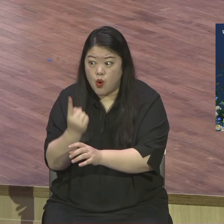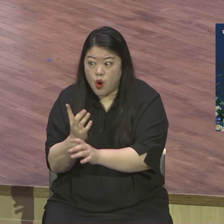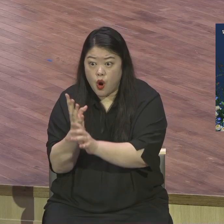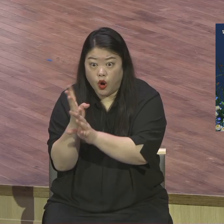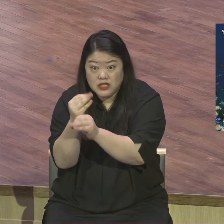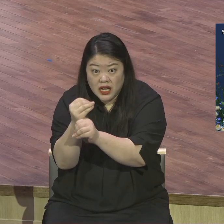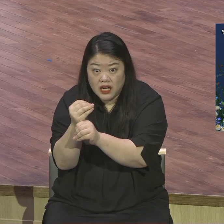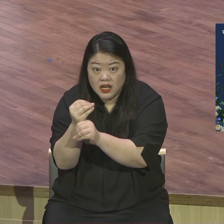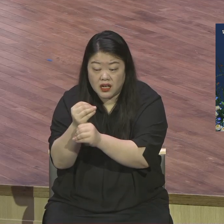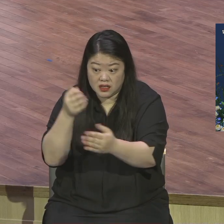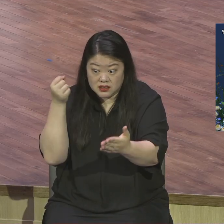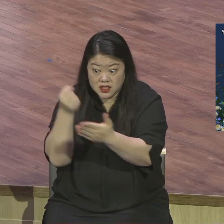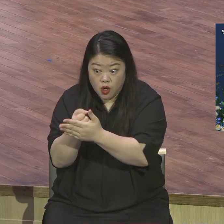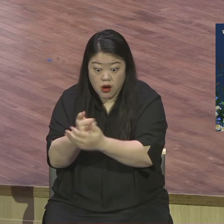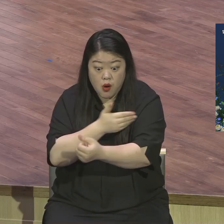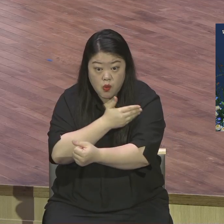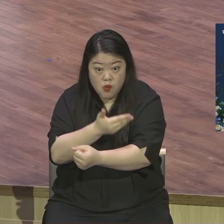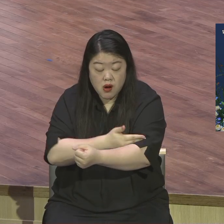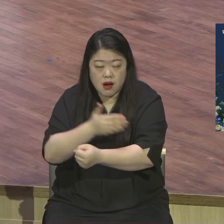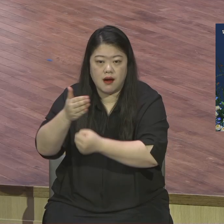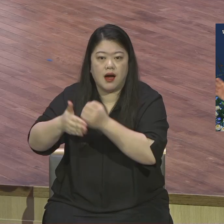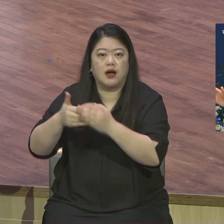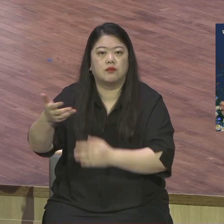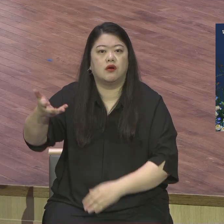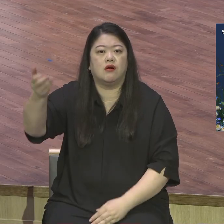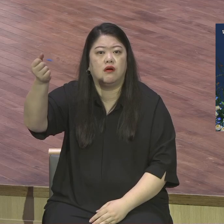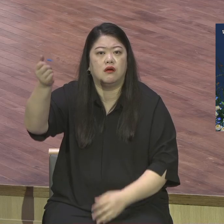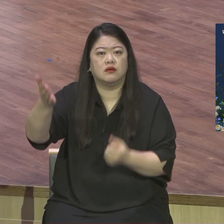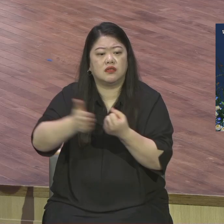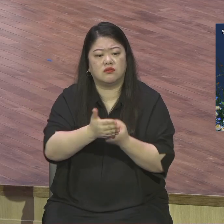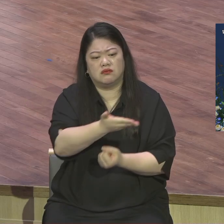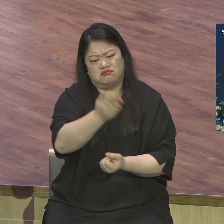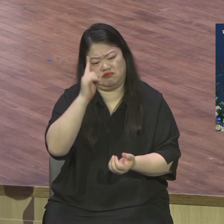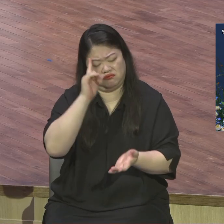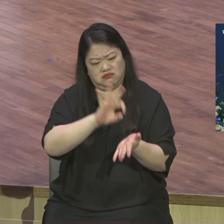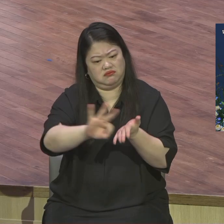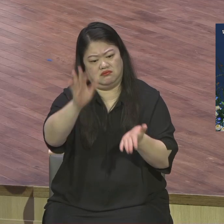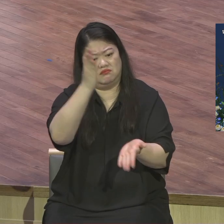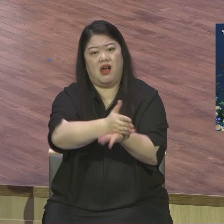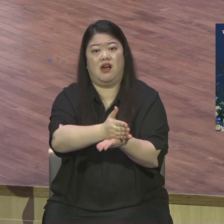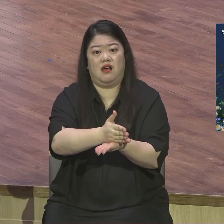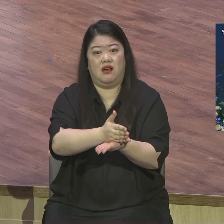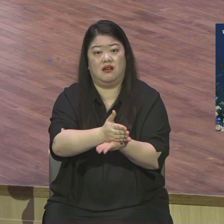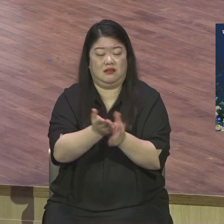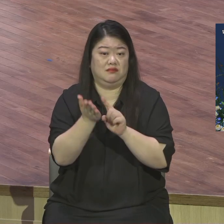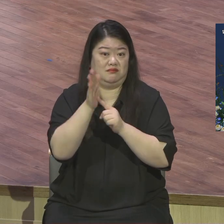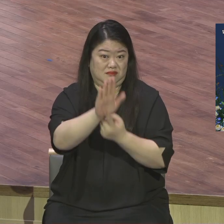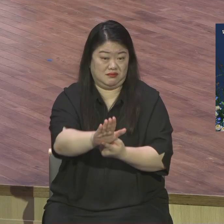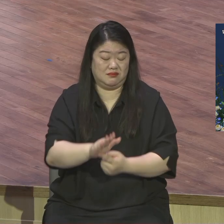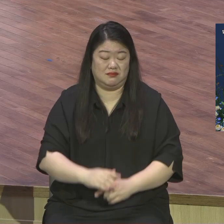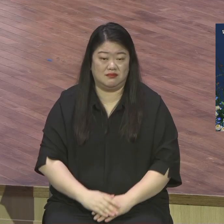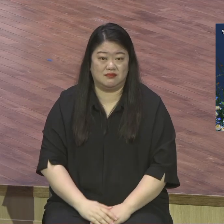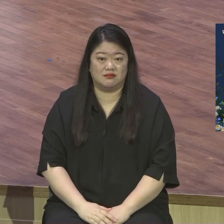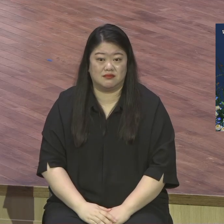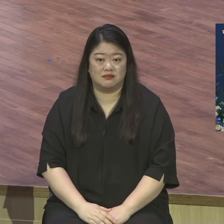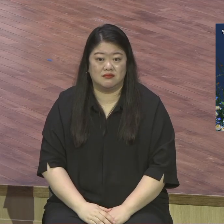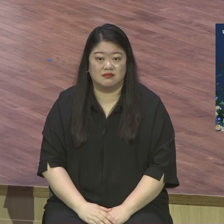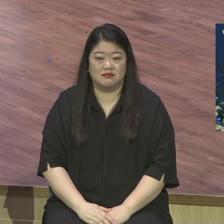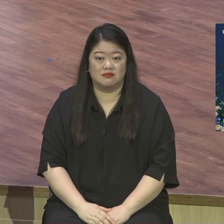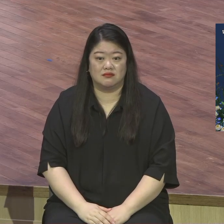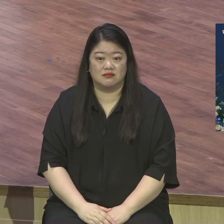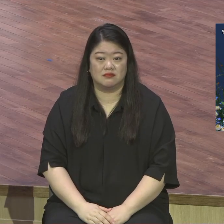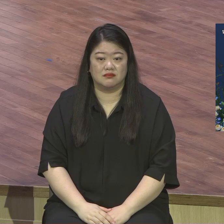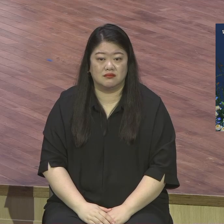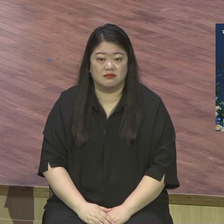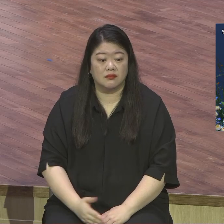있기 때문에 너희가 신경 쓸 필요가 없다. 신경 쓰지 마라. 너희가 신경 쓸 필요는 다른 것이